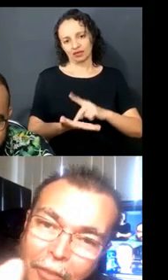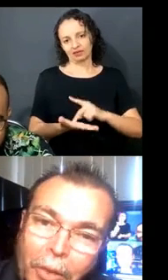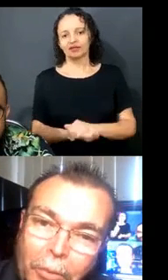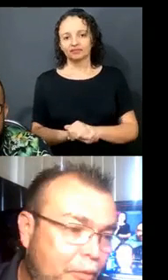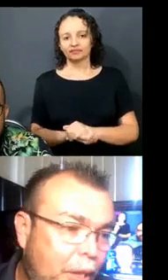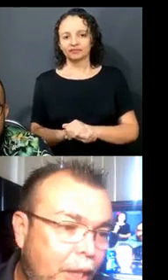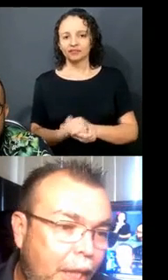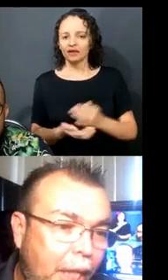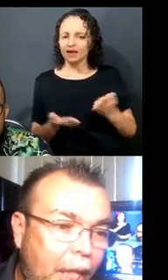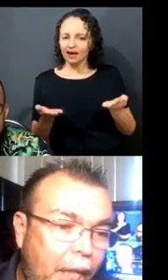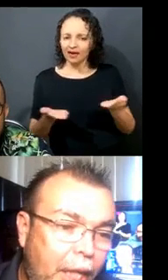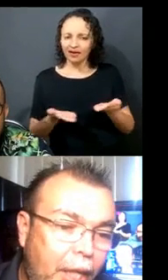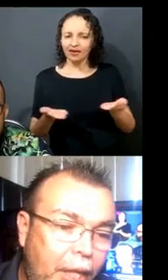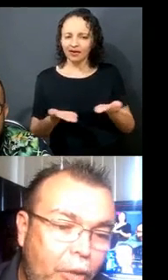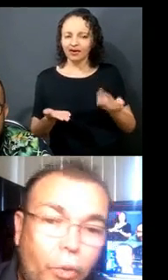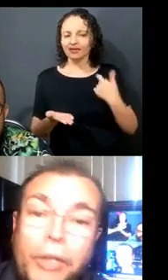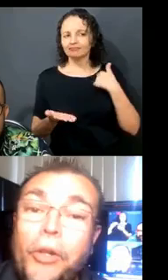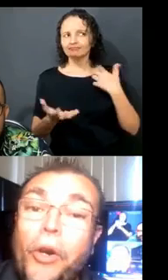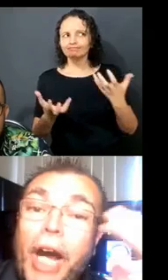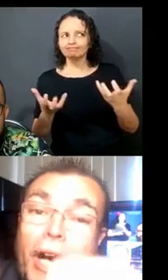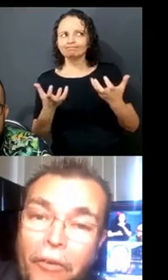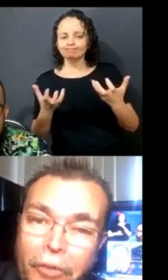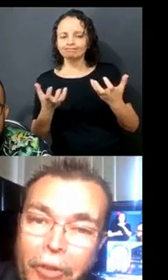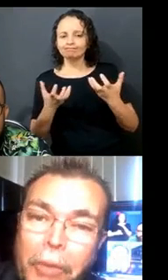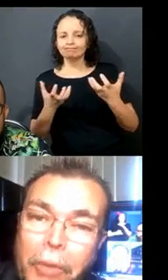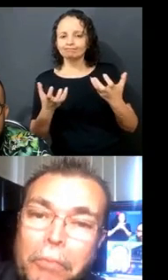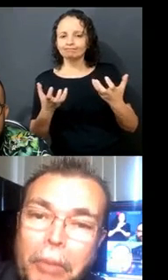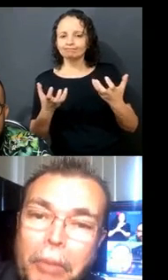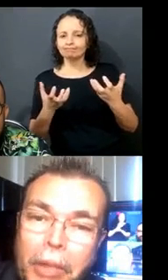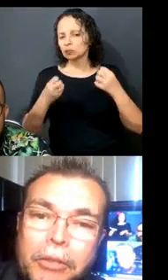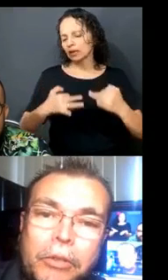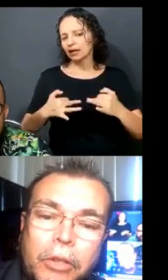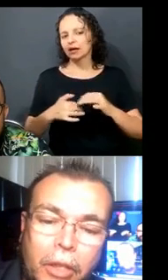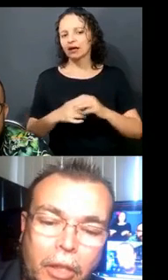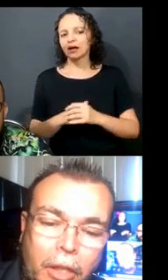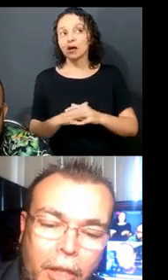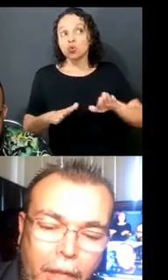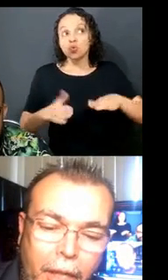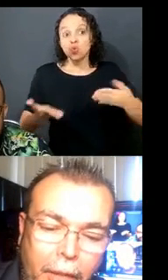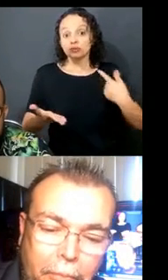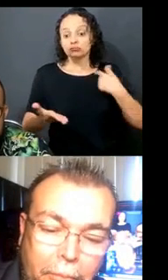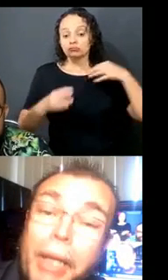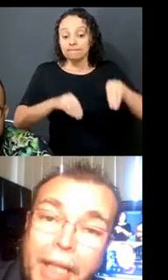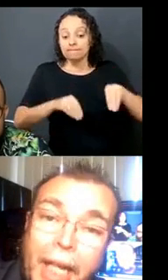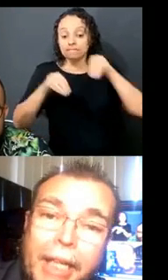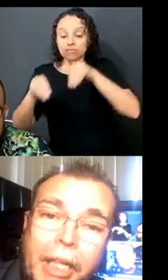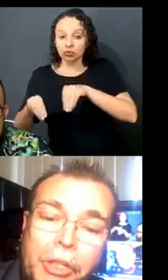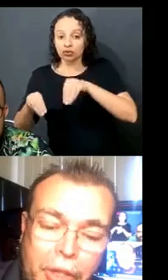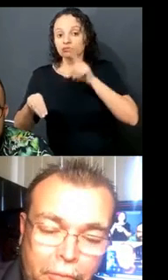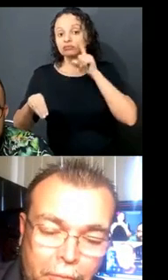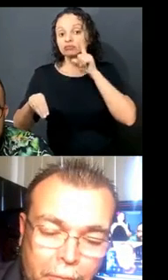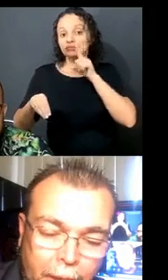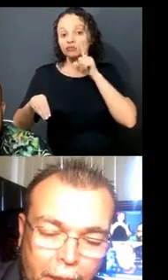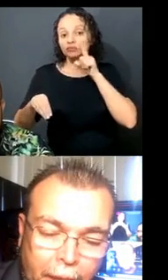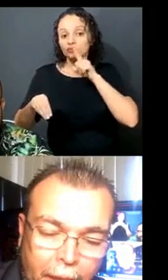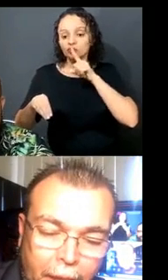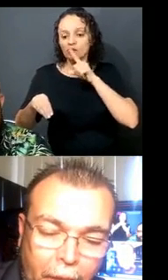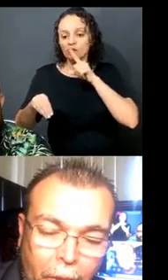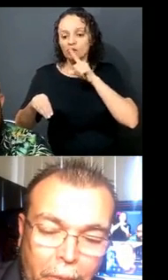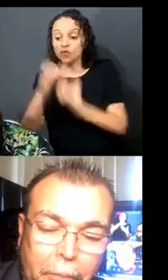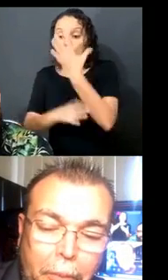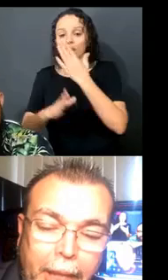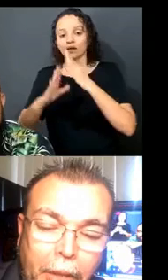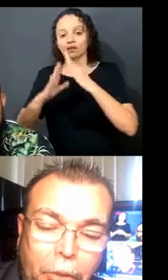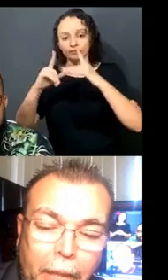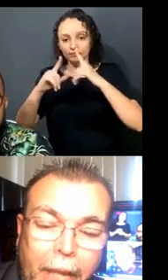uma... Quando eu vim para os Estados Unidos plantar a igreja, eu